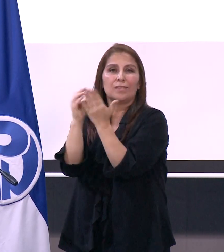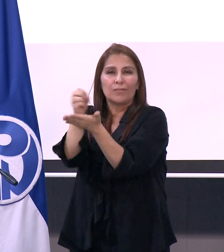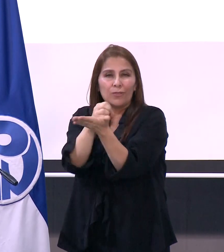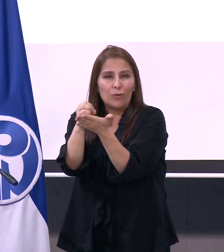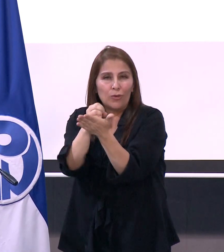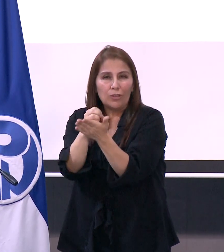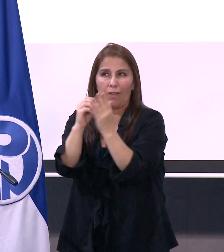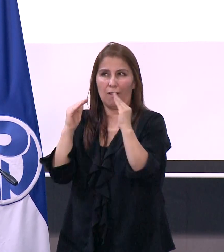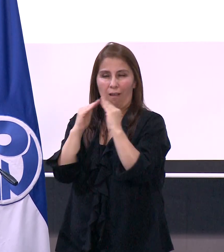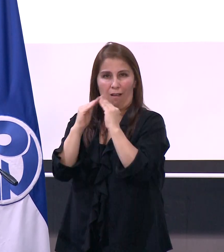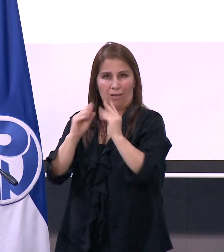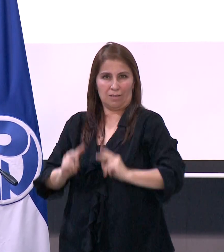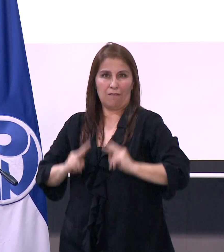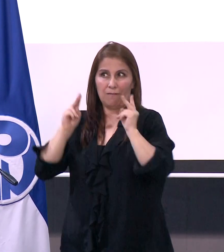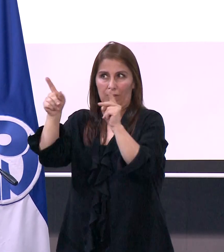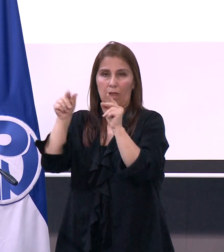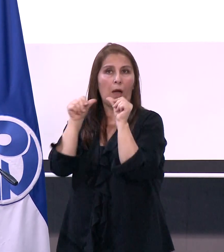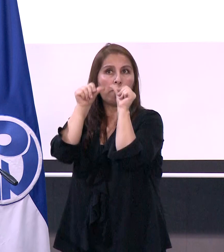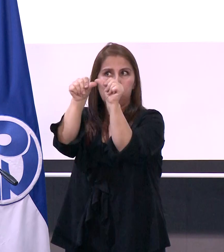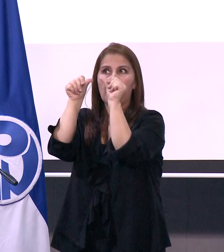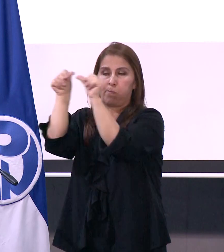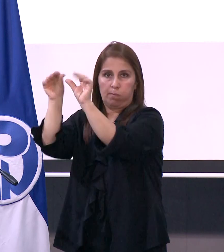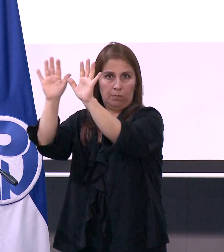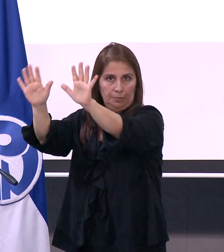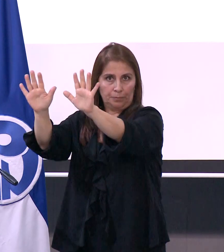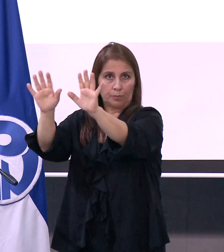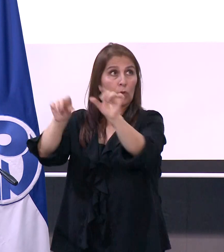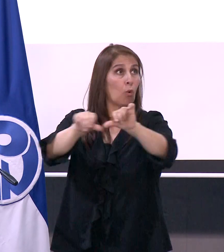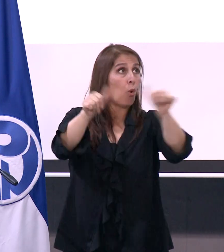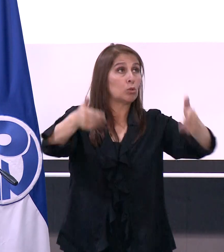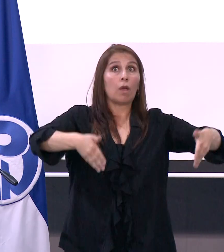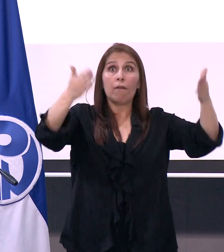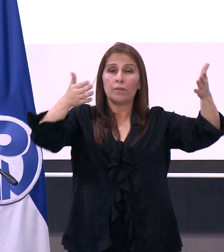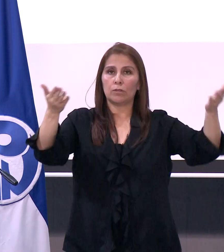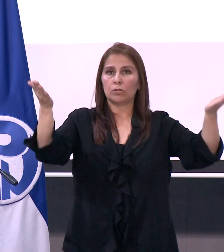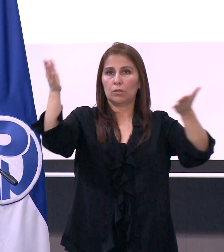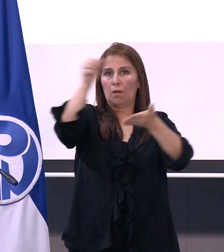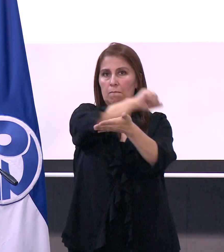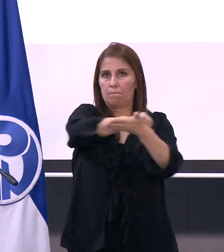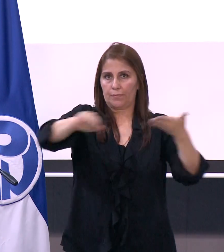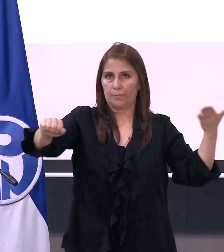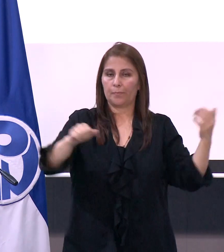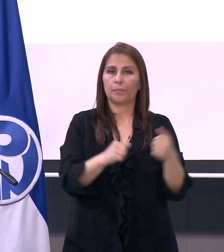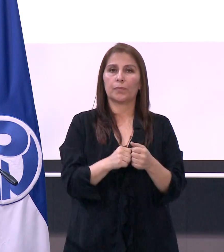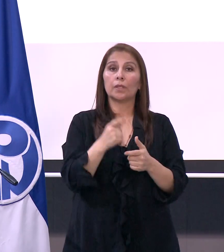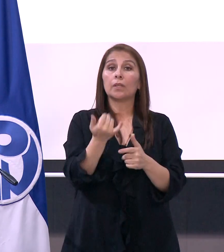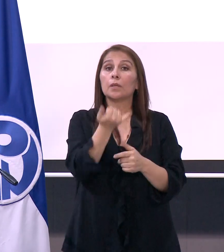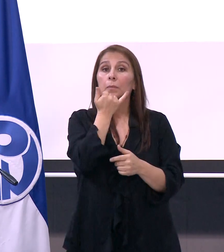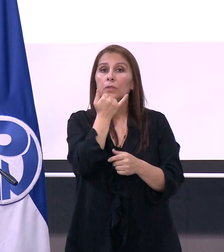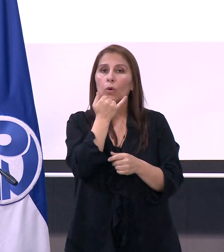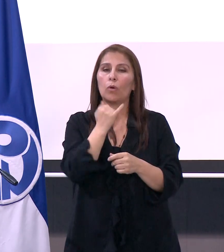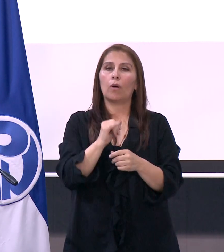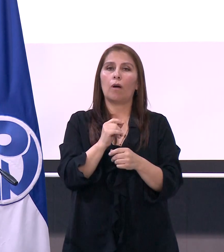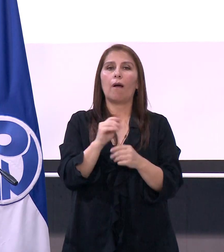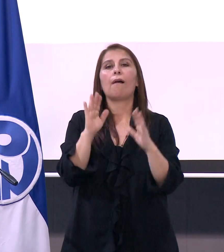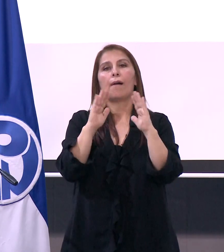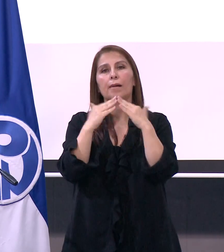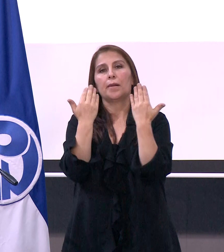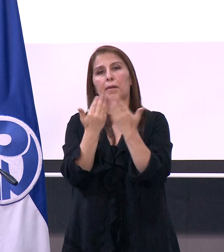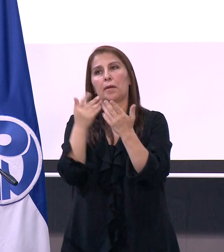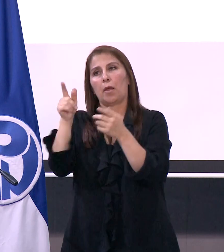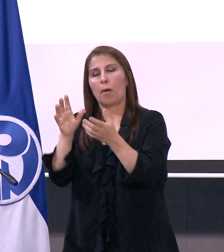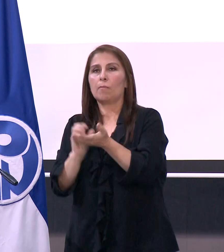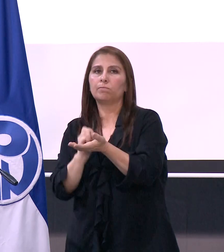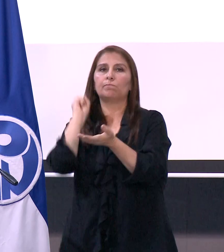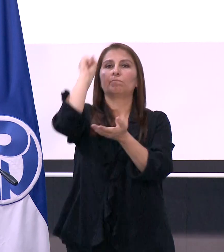arquitectónico esto supuso el traslado del instituto pedagógico en 1970 a los predios de la calle 127